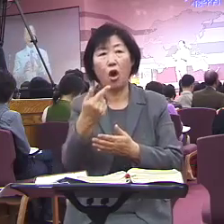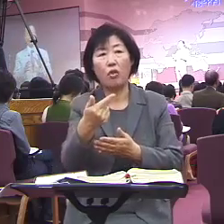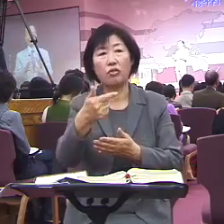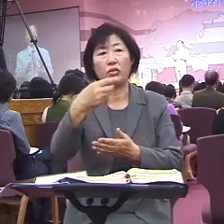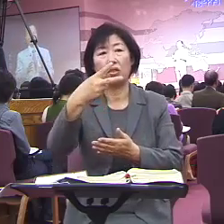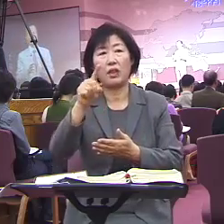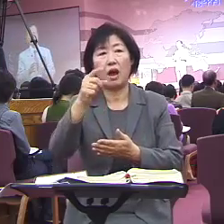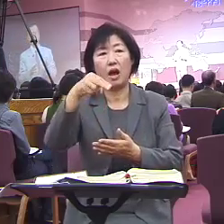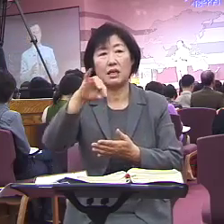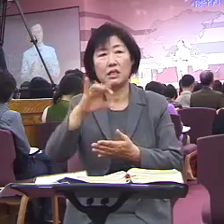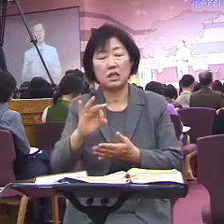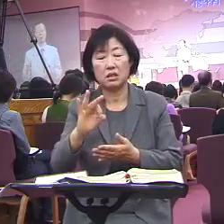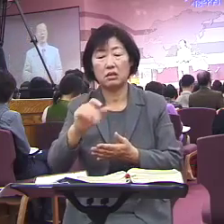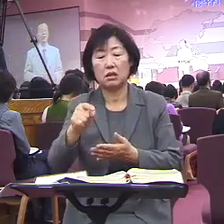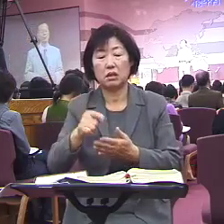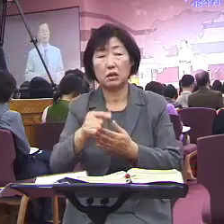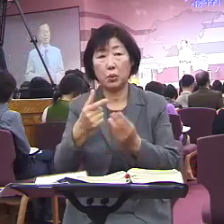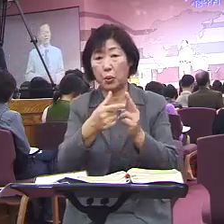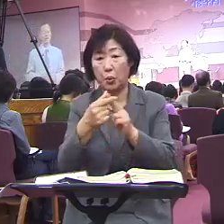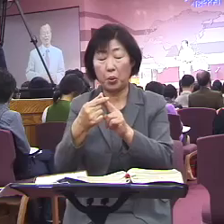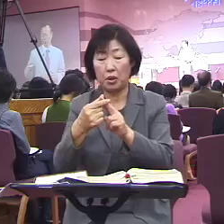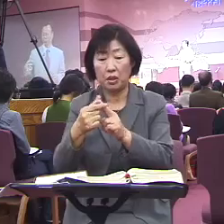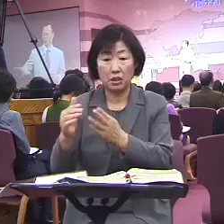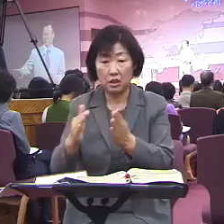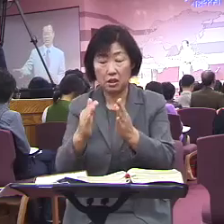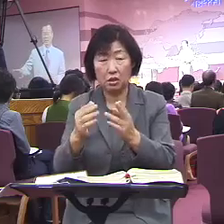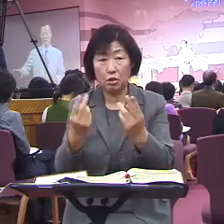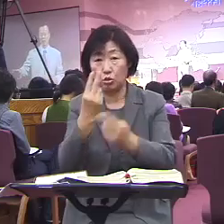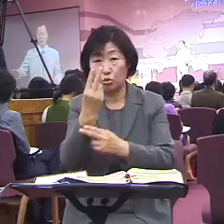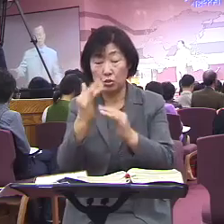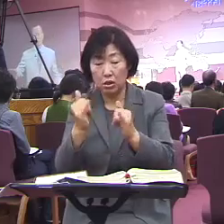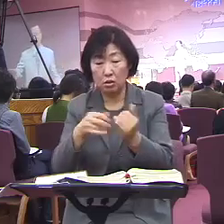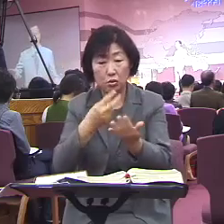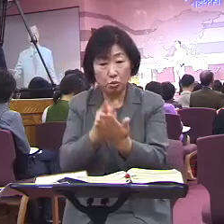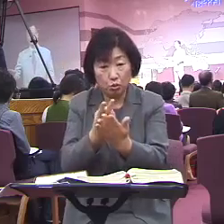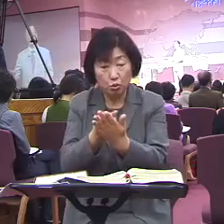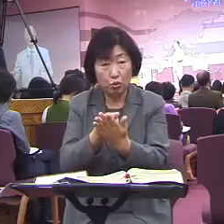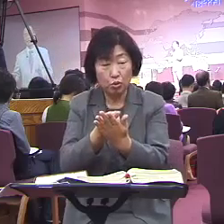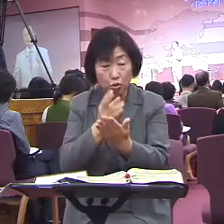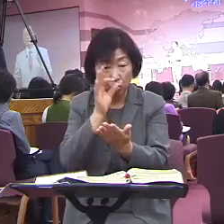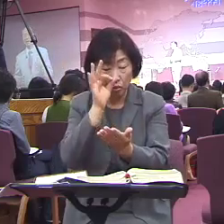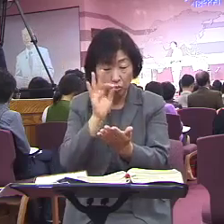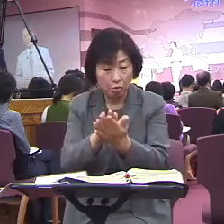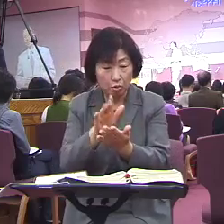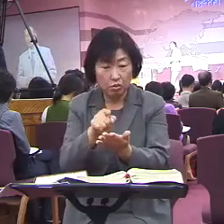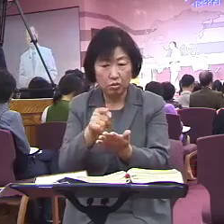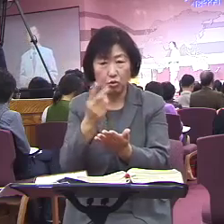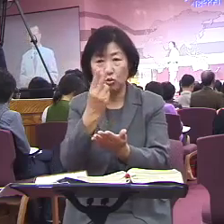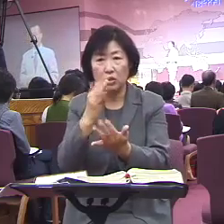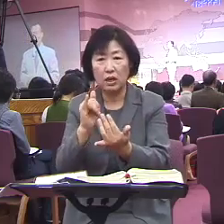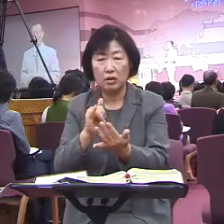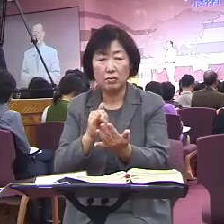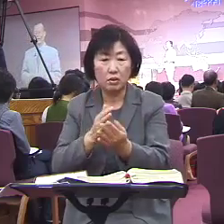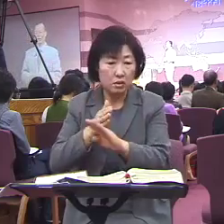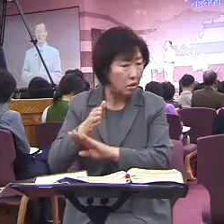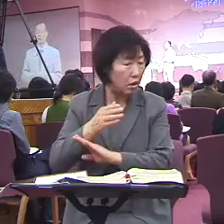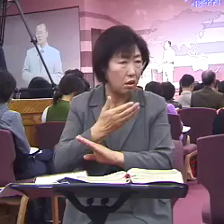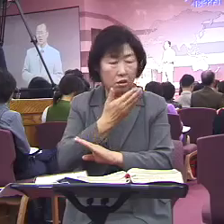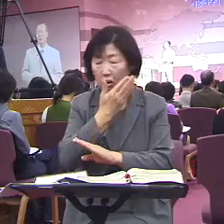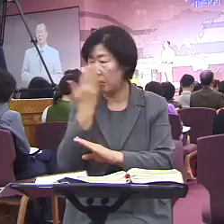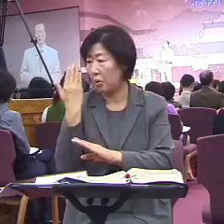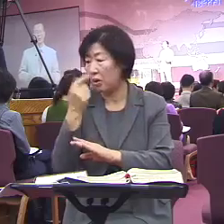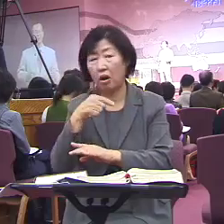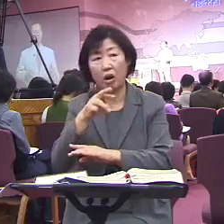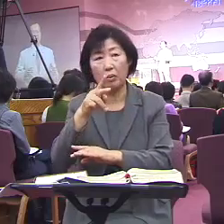가기 전에 같은 길에서 그 누워있는 사람을 보고 지나간 두 사람이 있었다는 거예요. 근데